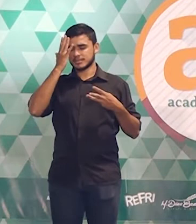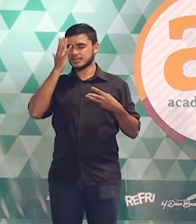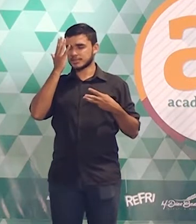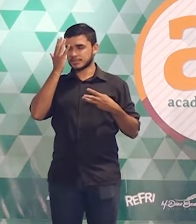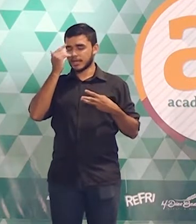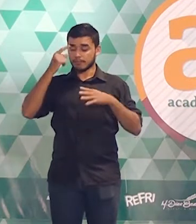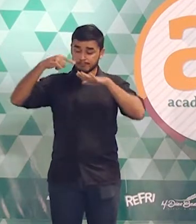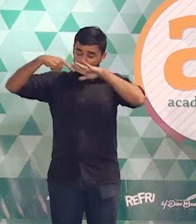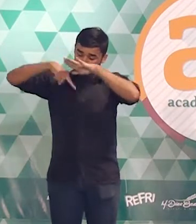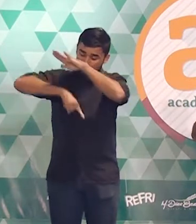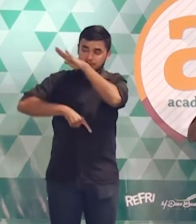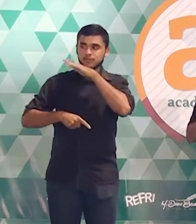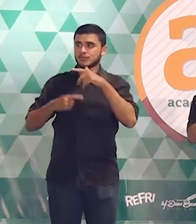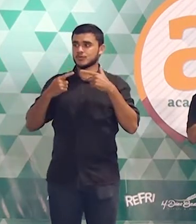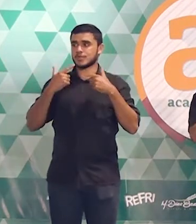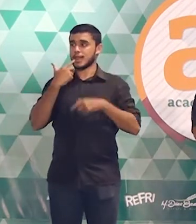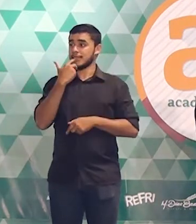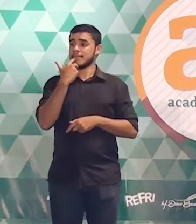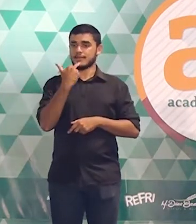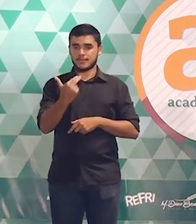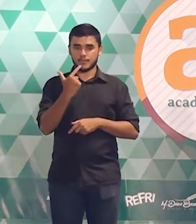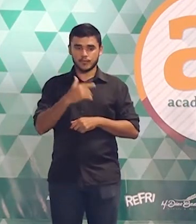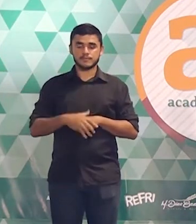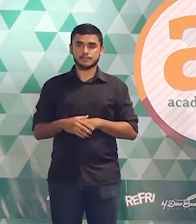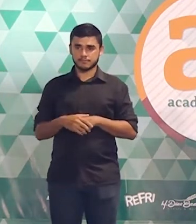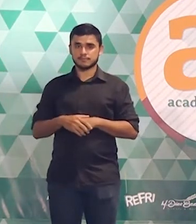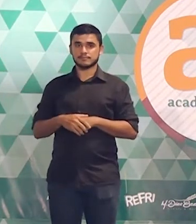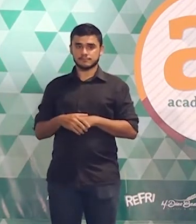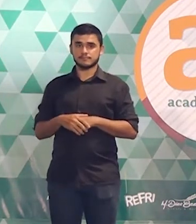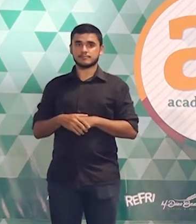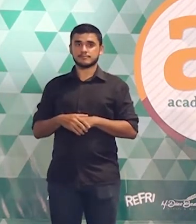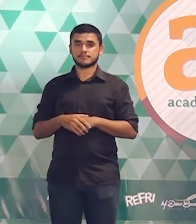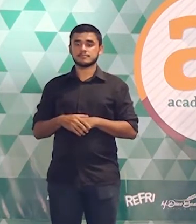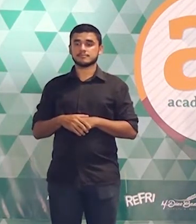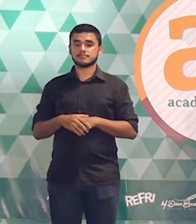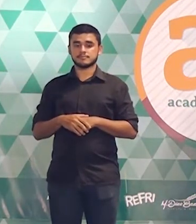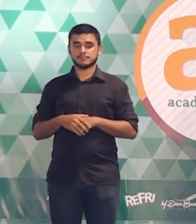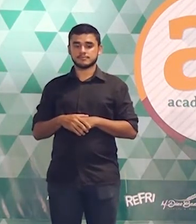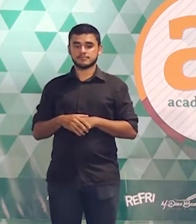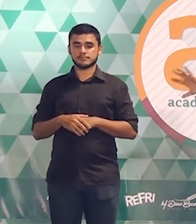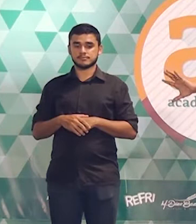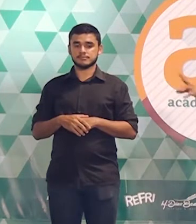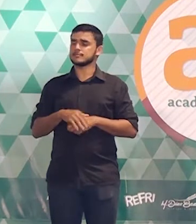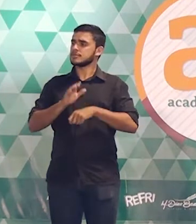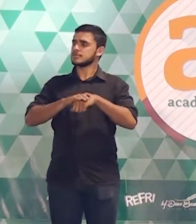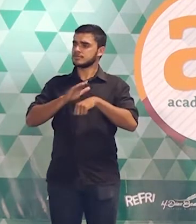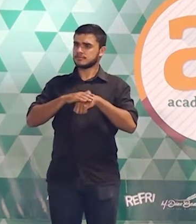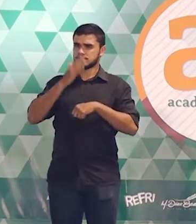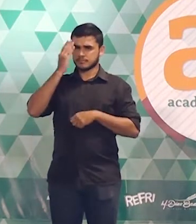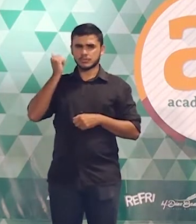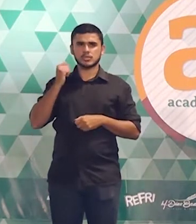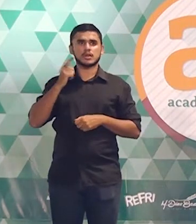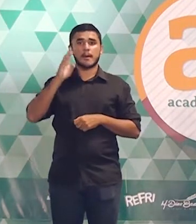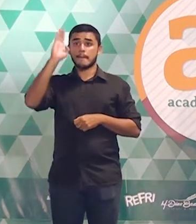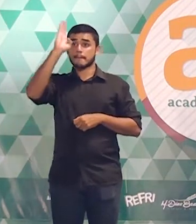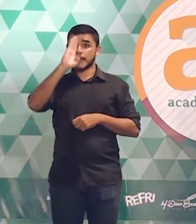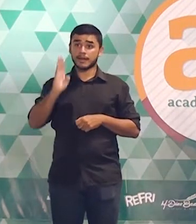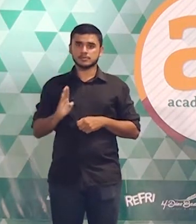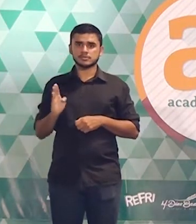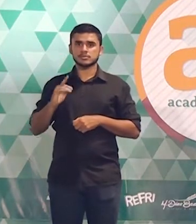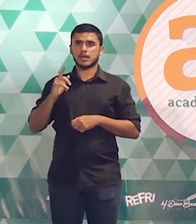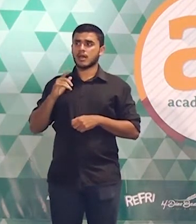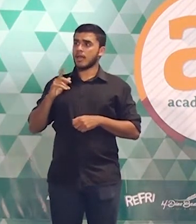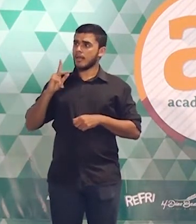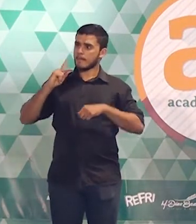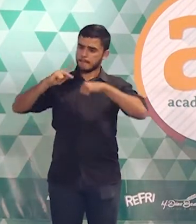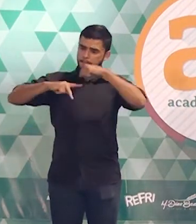demais. Sabe o que conhece até demais? Todo mundo aqui sabe que o Brasil é o